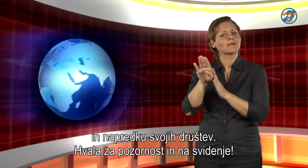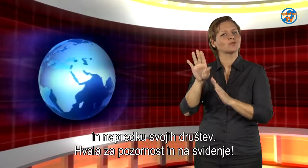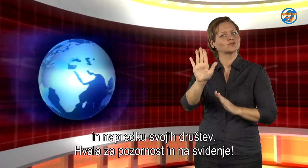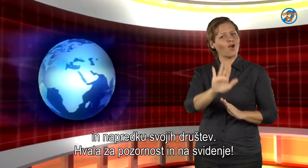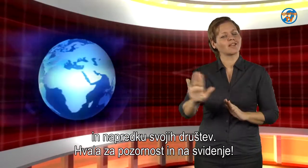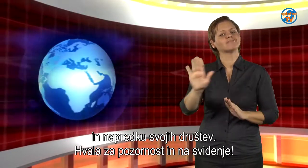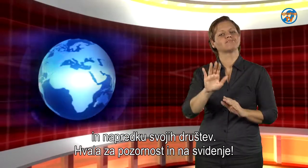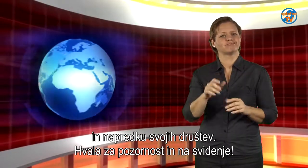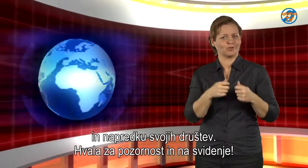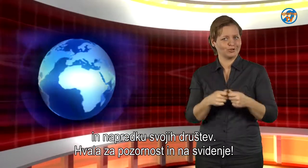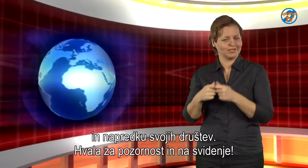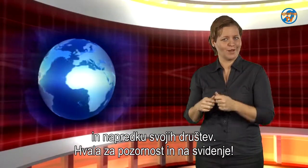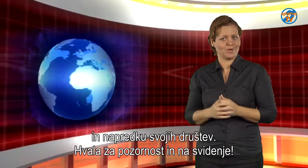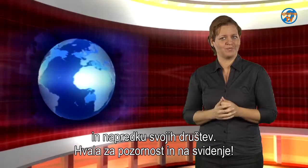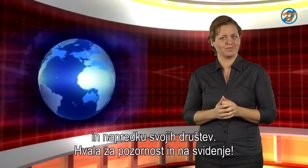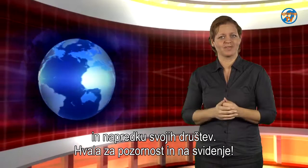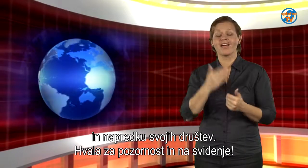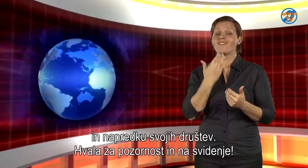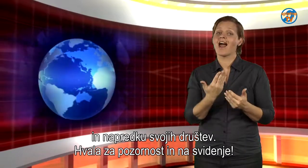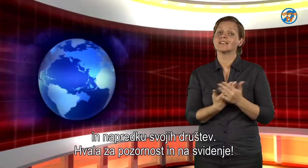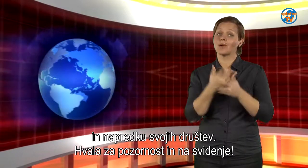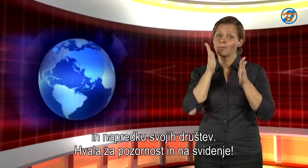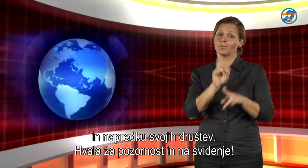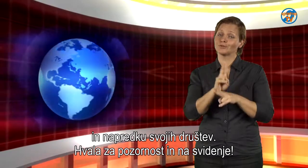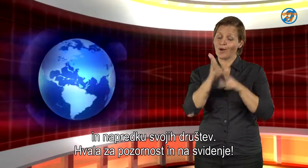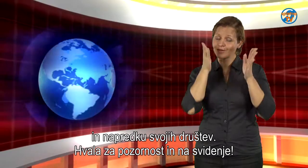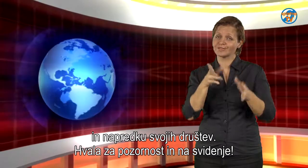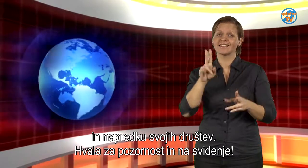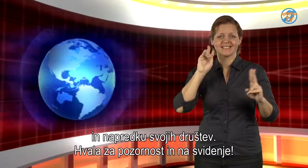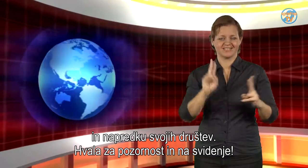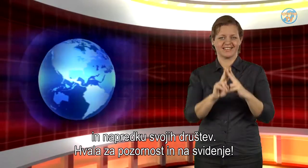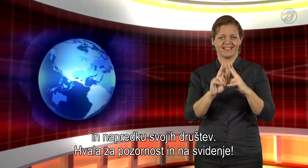svojih društev. Hvala za pozornost in nasvidenje.